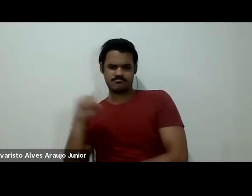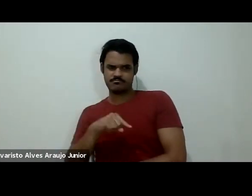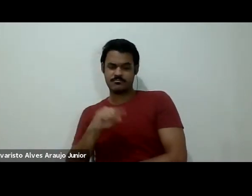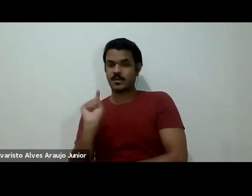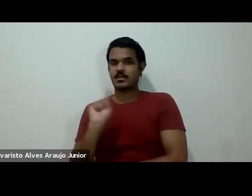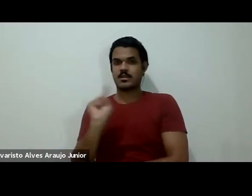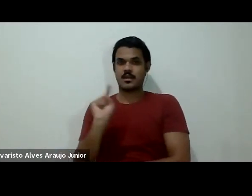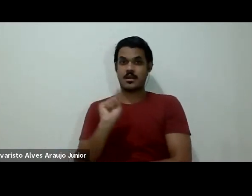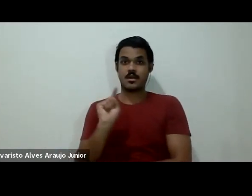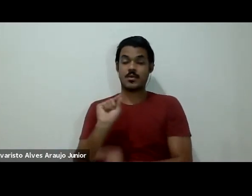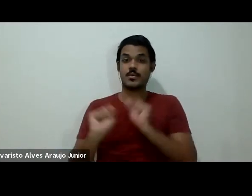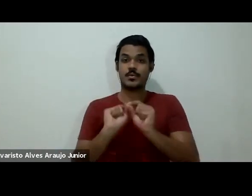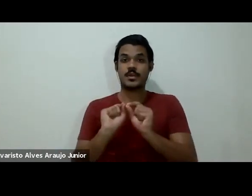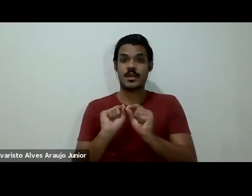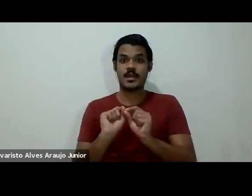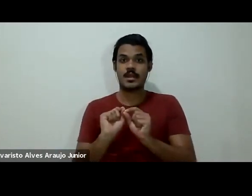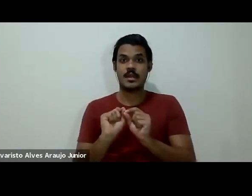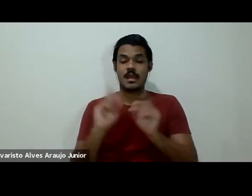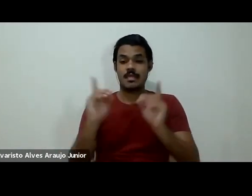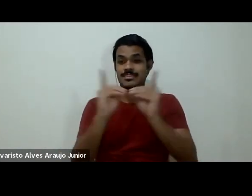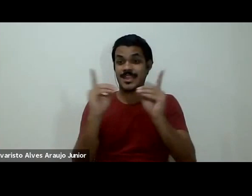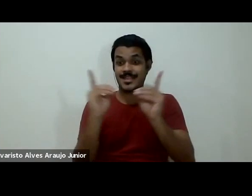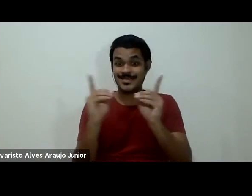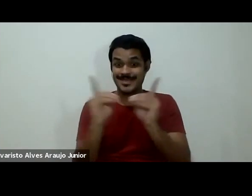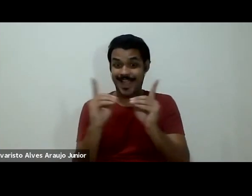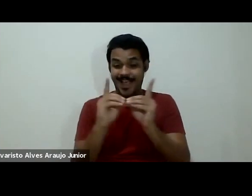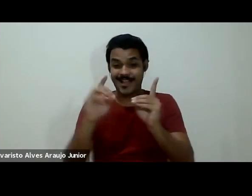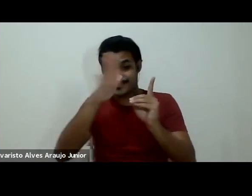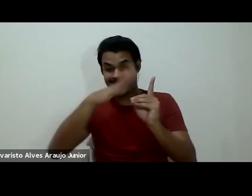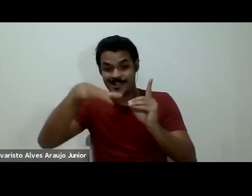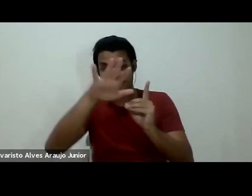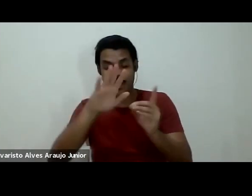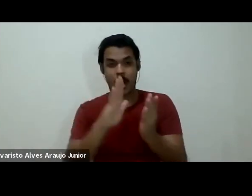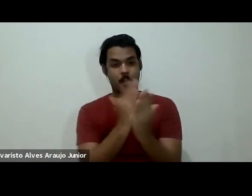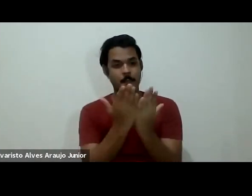de materiais didáticos para a educação de surdos,